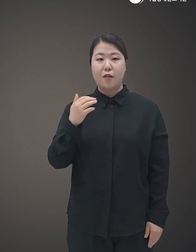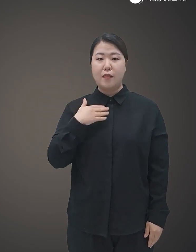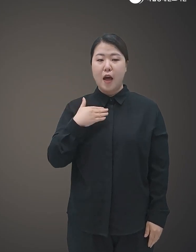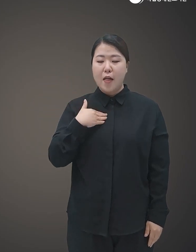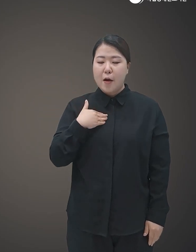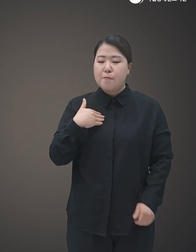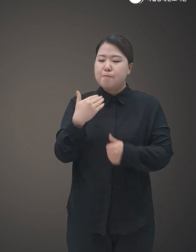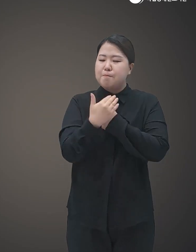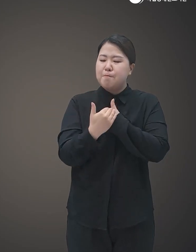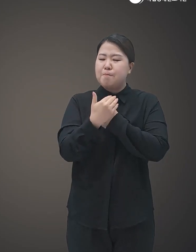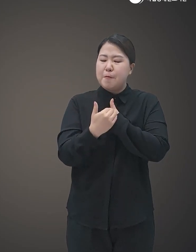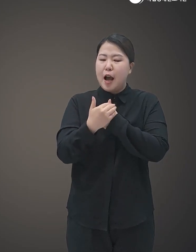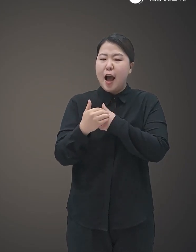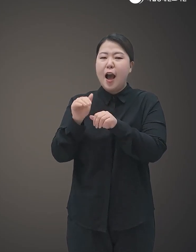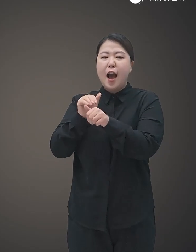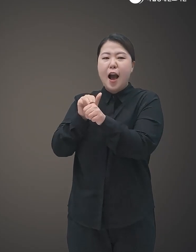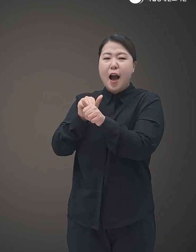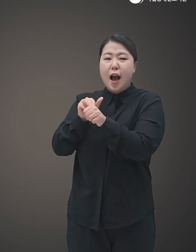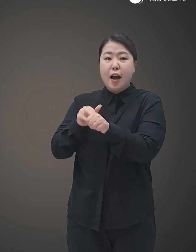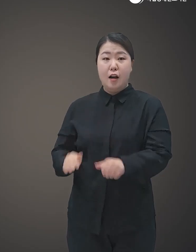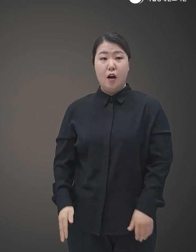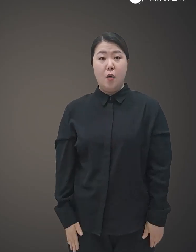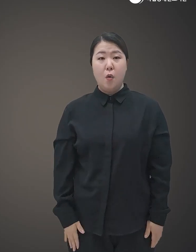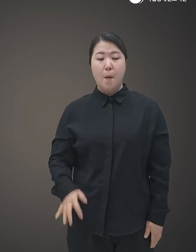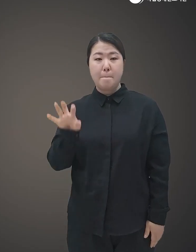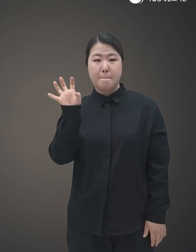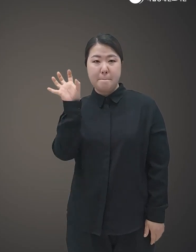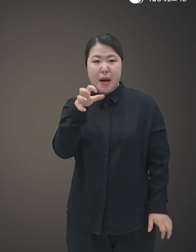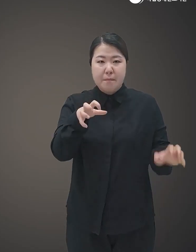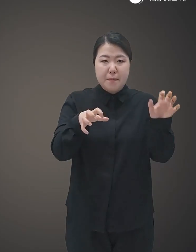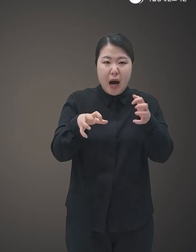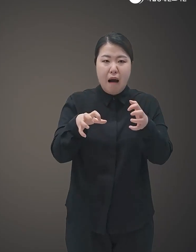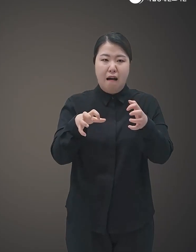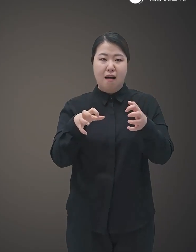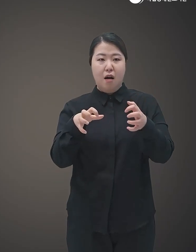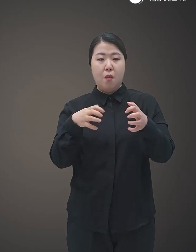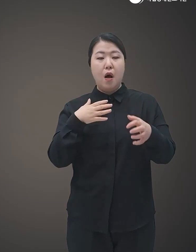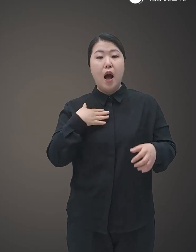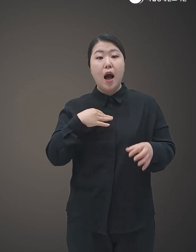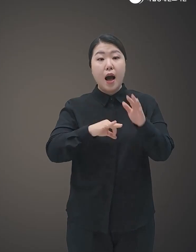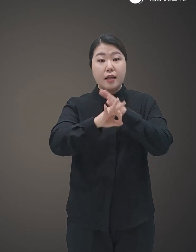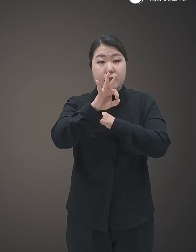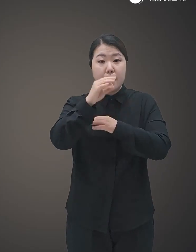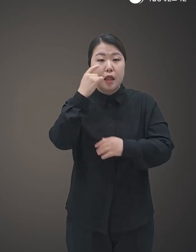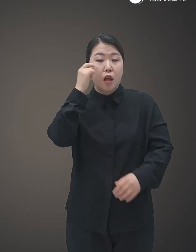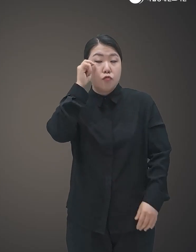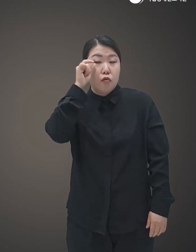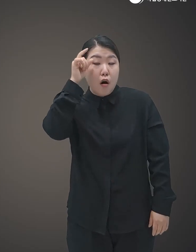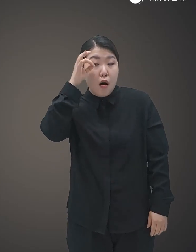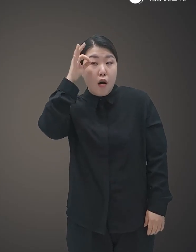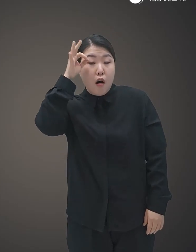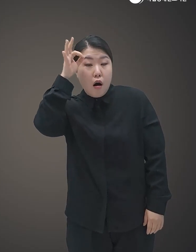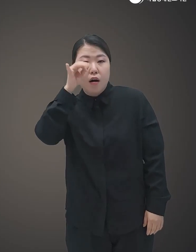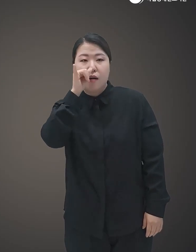졸라대며 발톱을 내밀어 나를 핥히고 아침마다 내 눈꺼풀을 핥아 들어올리는가